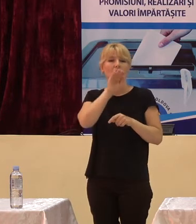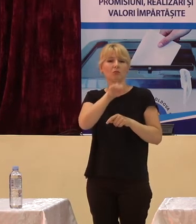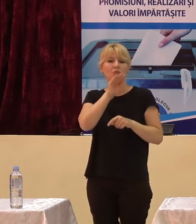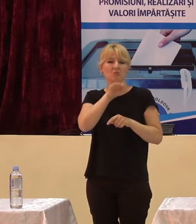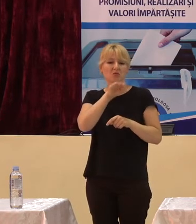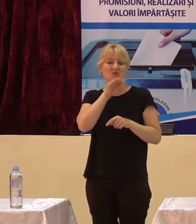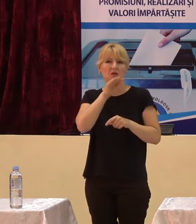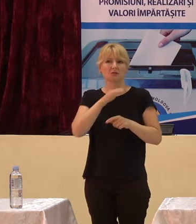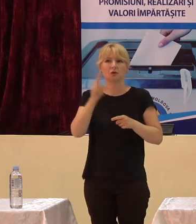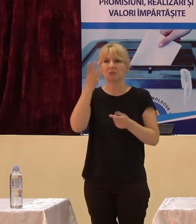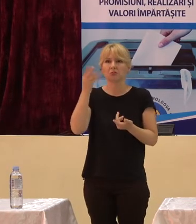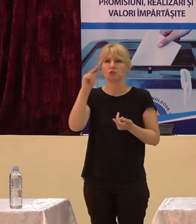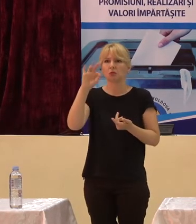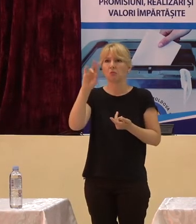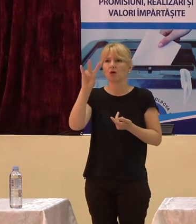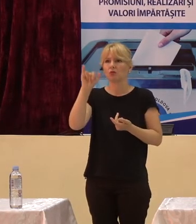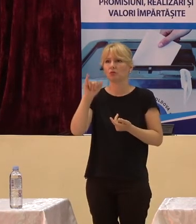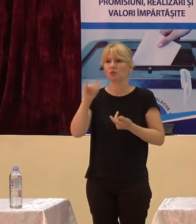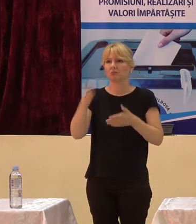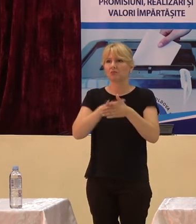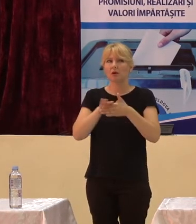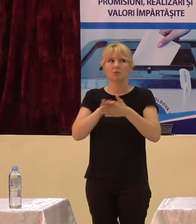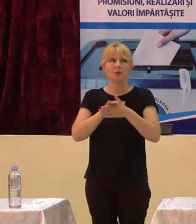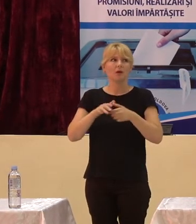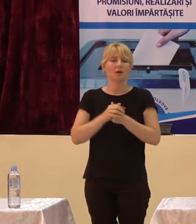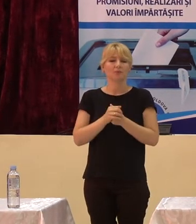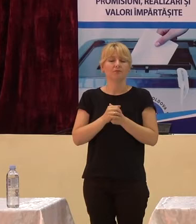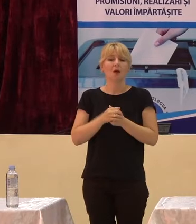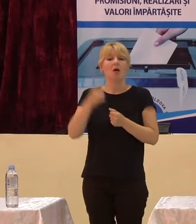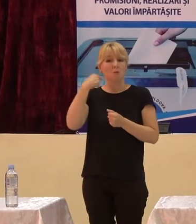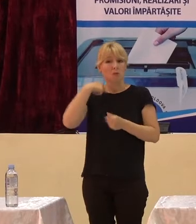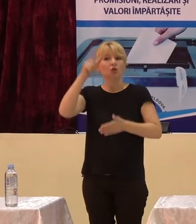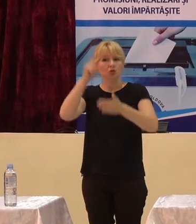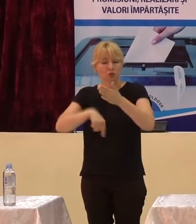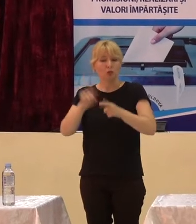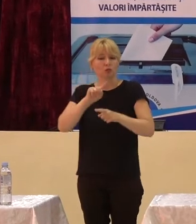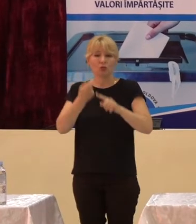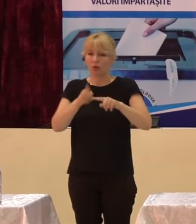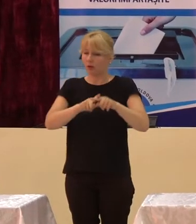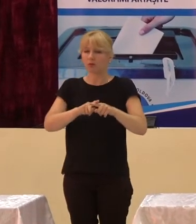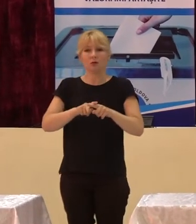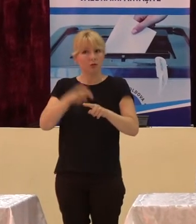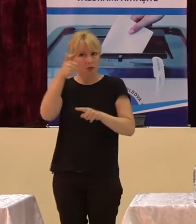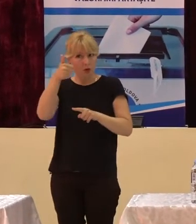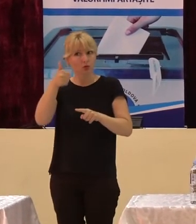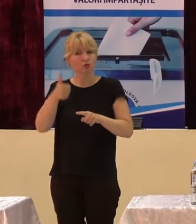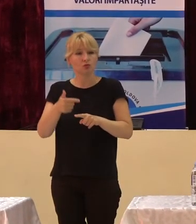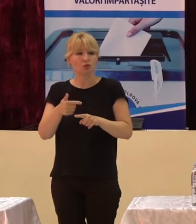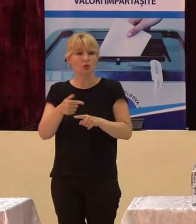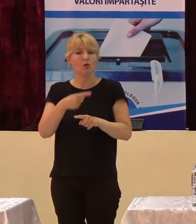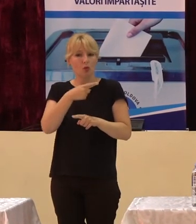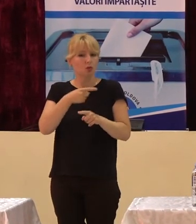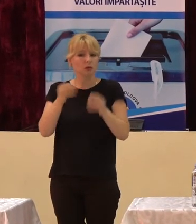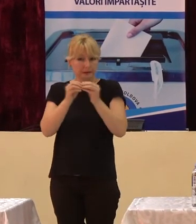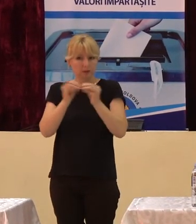politologie. Olga, aveți un minut pentru a răspunde. Noi considerăm că este un lucru salutabil și am zis,